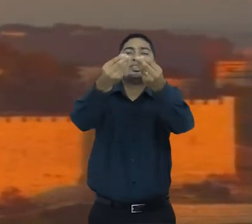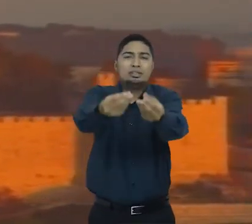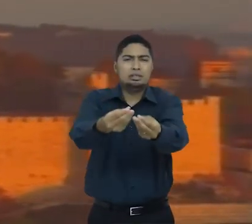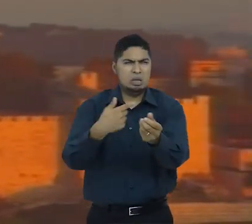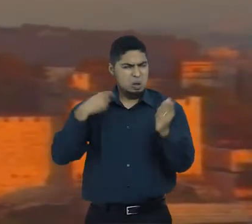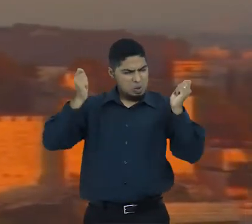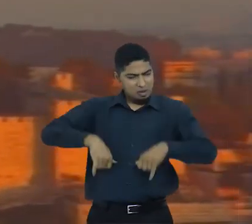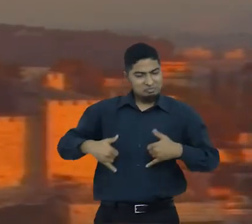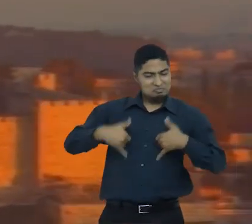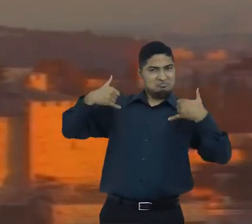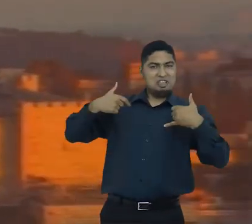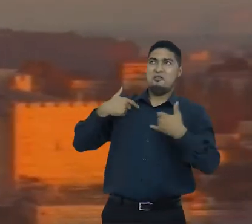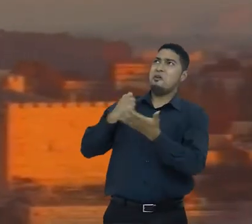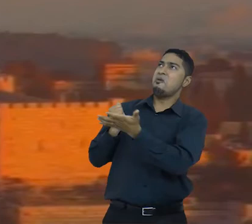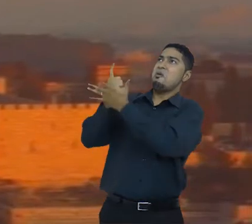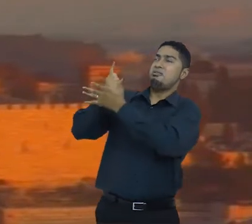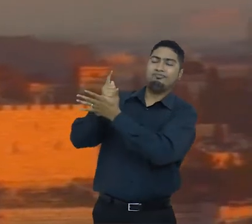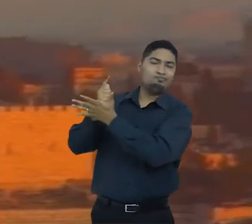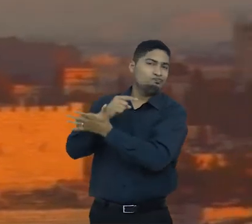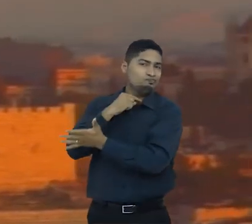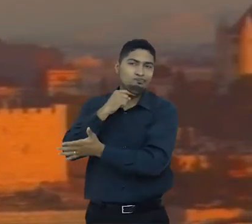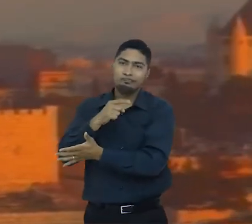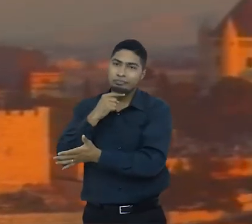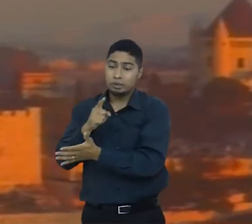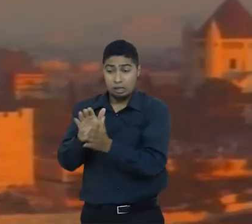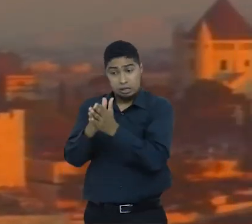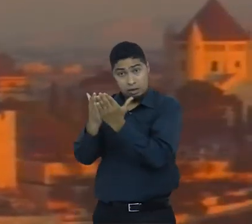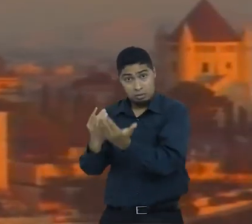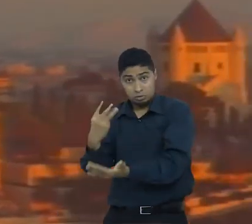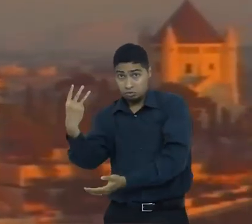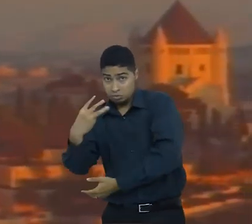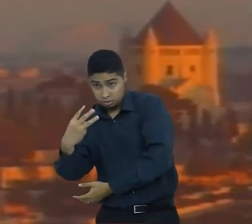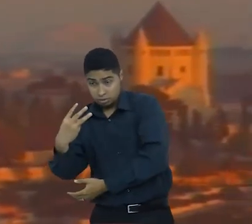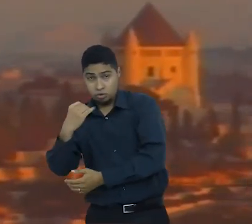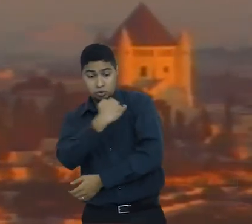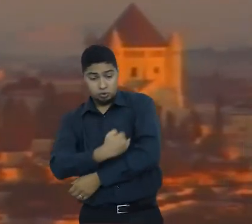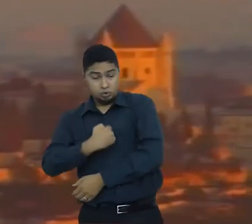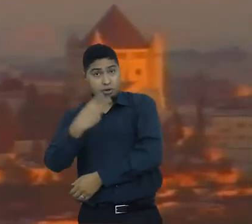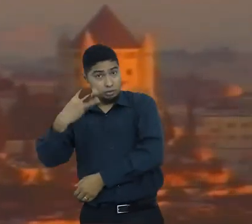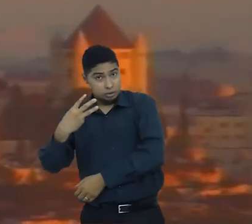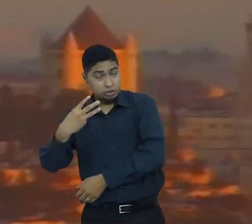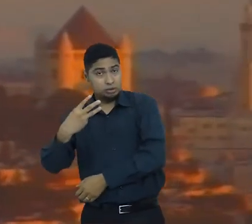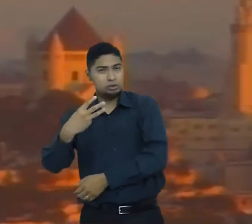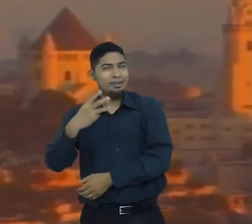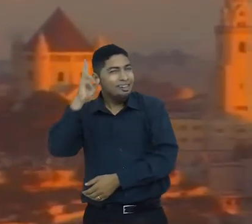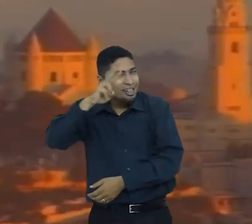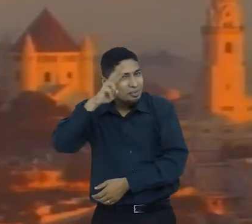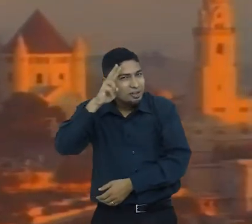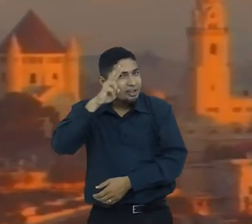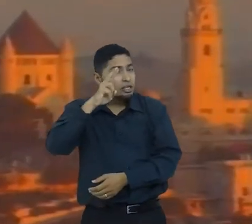orgulhar de poder comprá-lo com boas obras. No capítulo 3 do Evangelho de João, lemos que Jesus disse a Nicodemos que ele